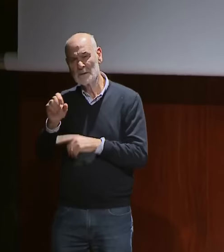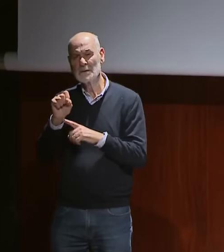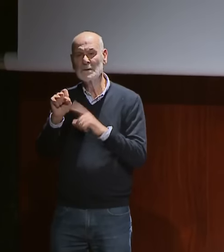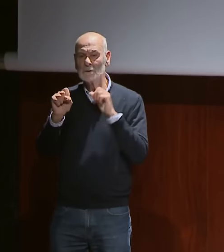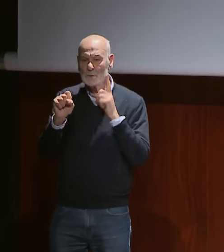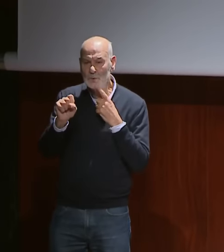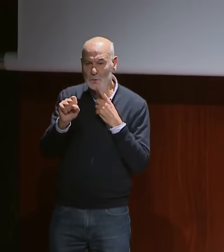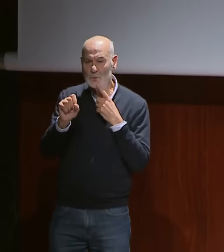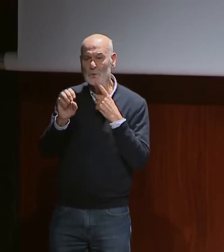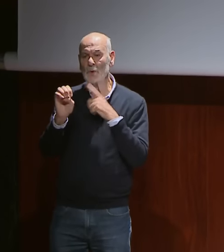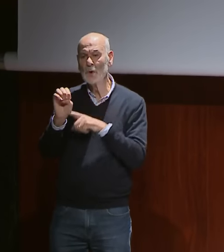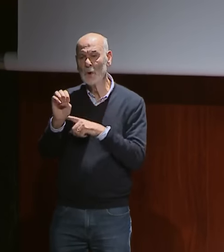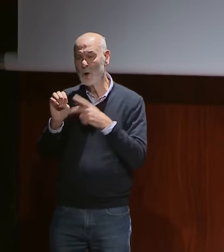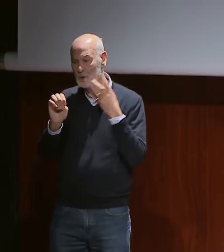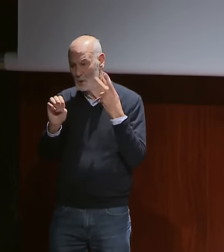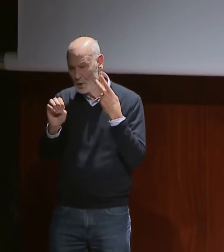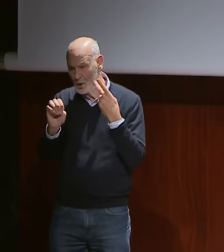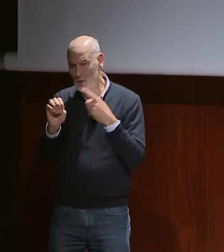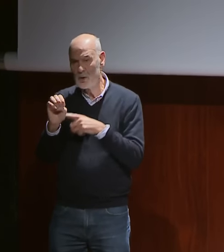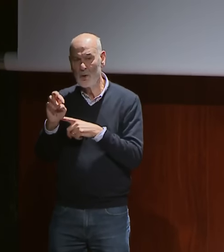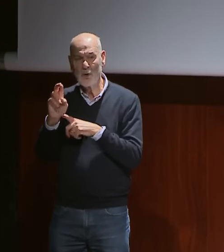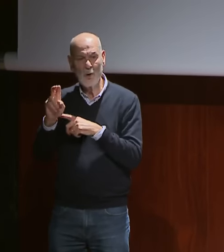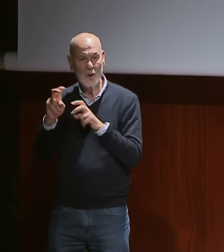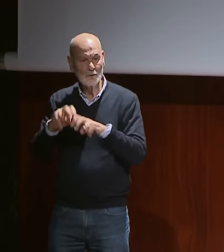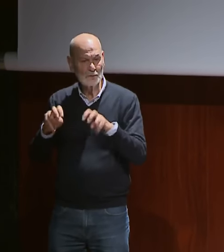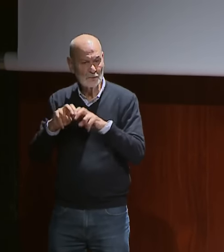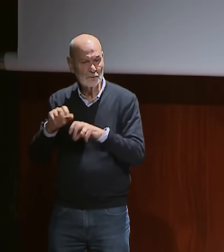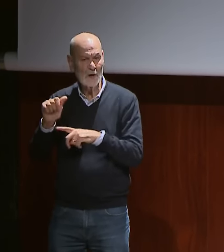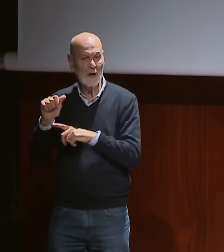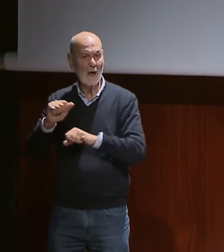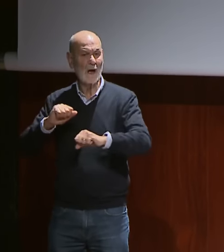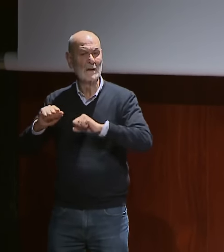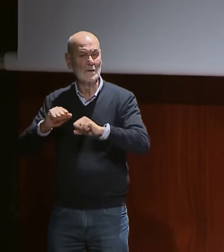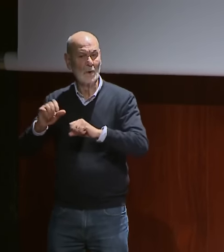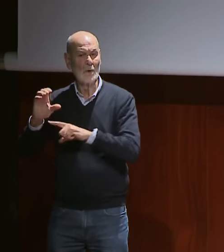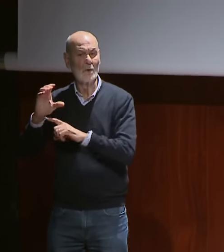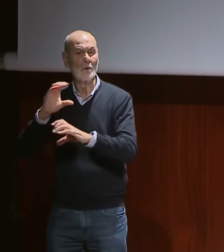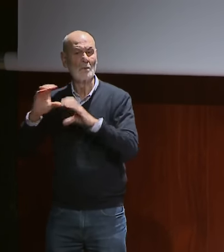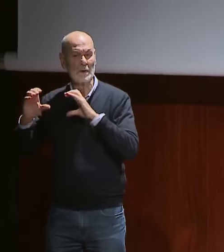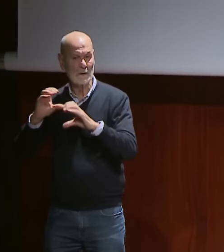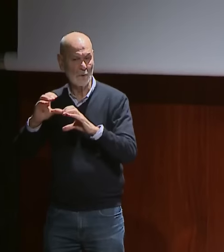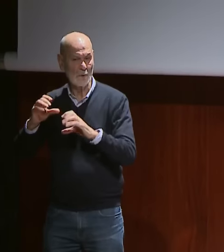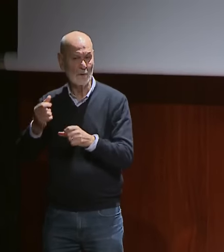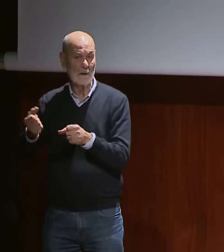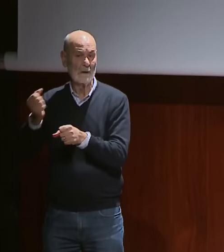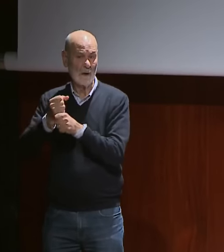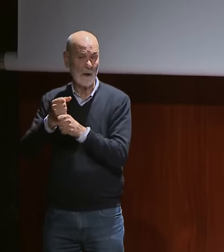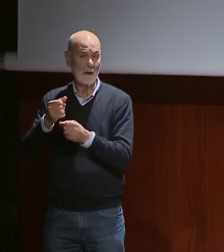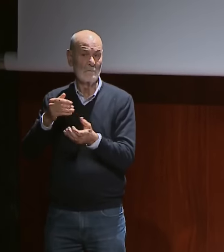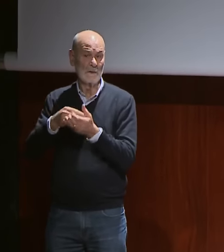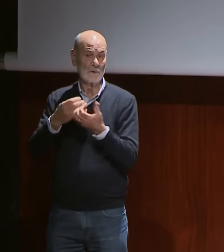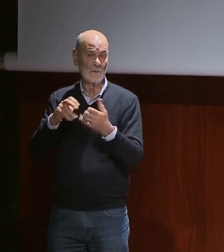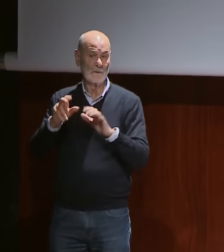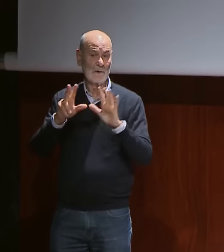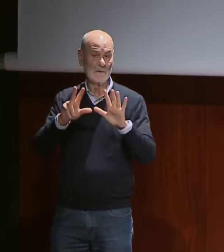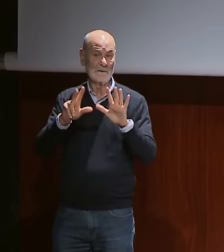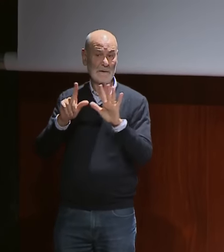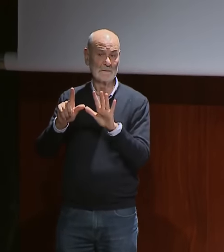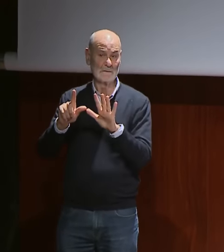l'association CERAC à l'époque, sourd, entendant, en recherche, action, communication,